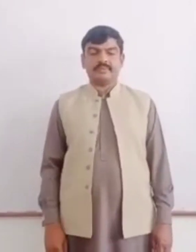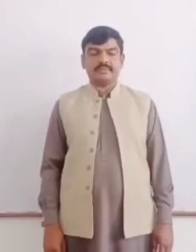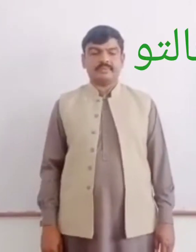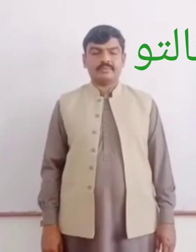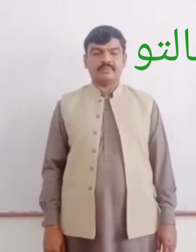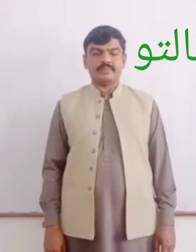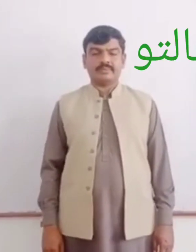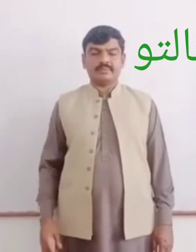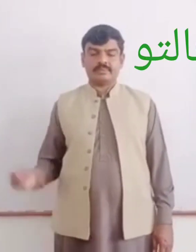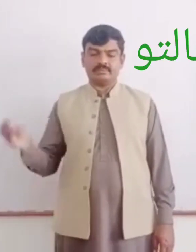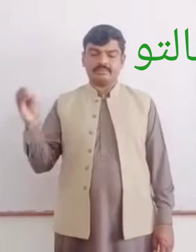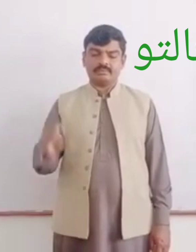फालतू,